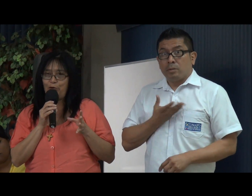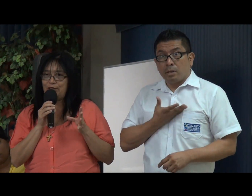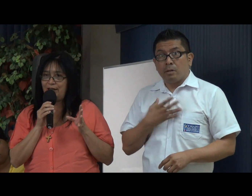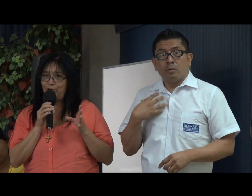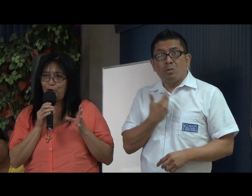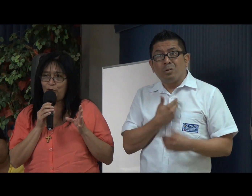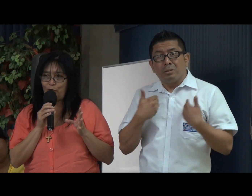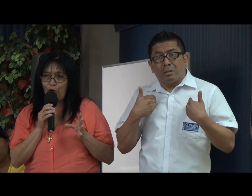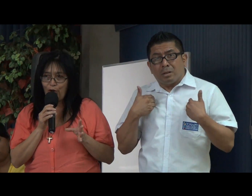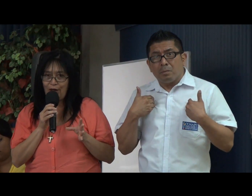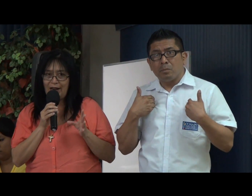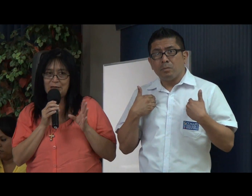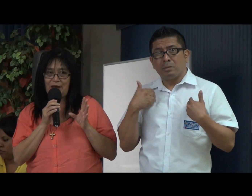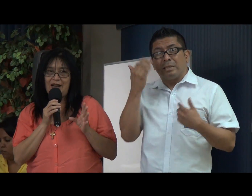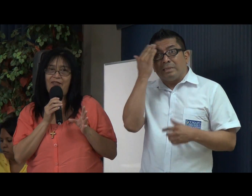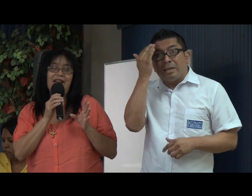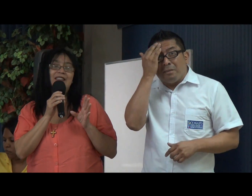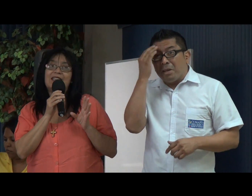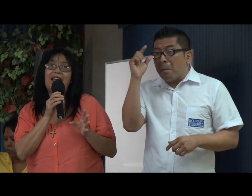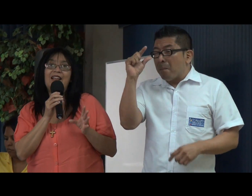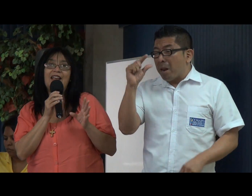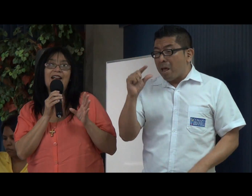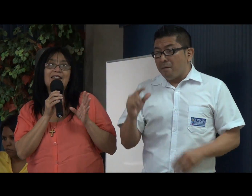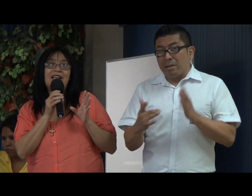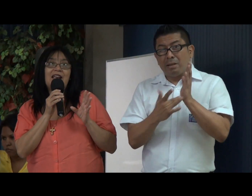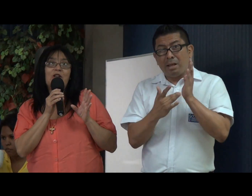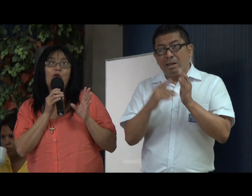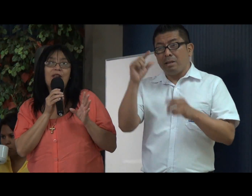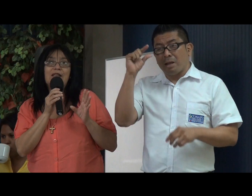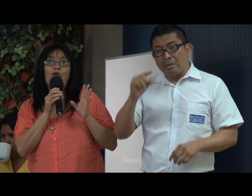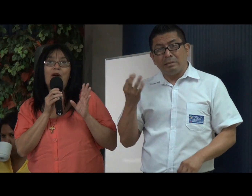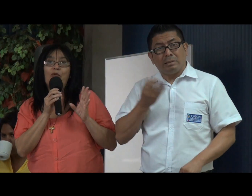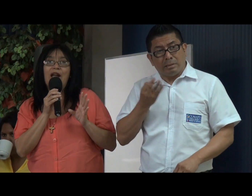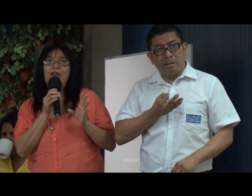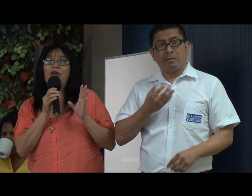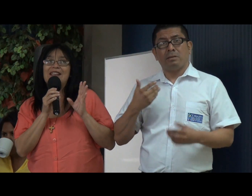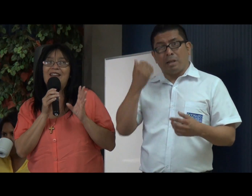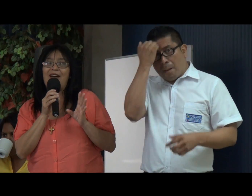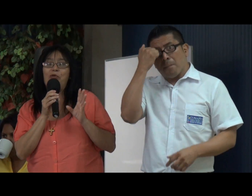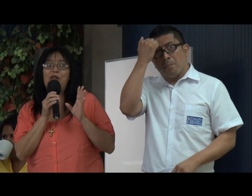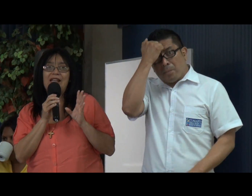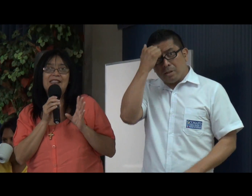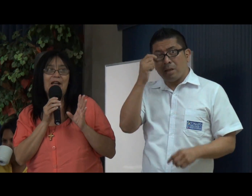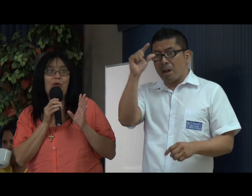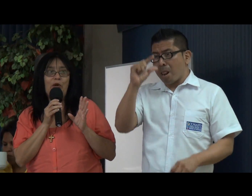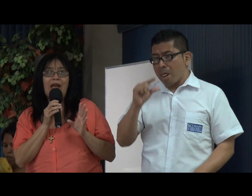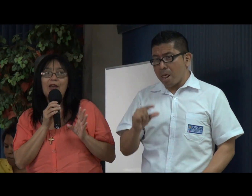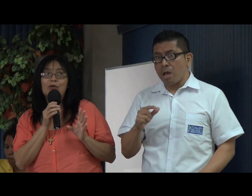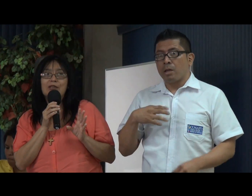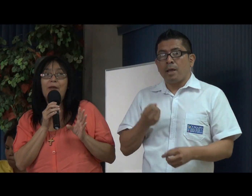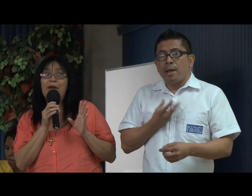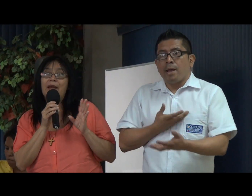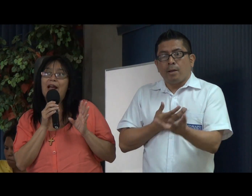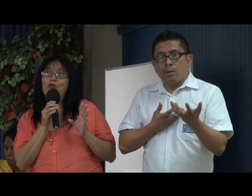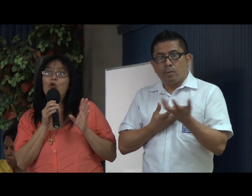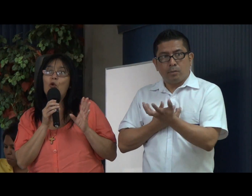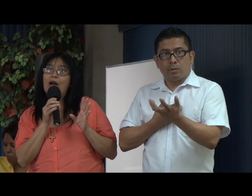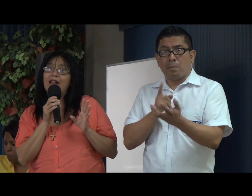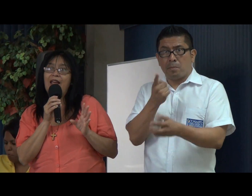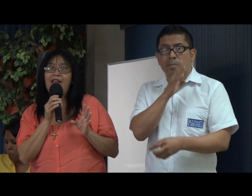conocer todas las palabras técnicas, todo ese vocabulario que se va a utilizar con ellos. El primer año yo lo gané,